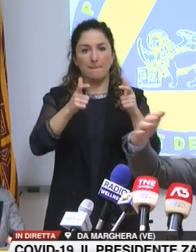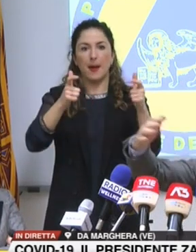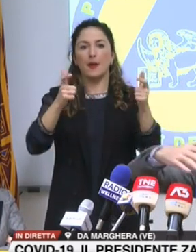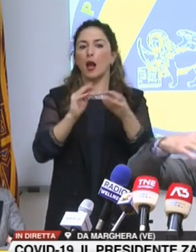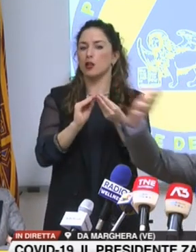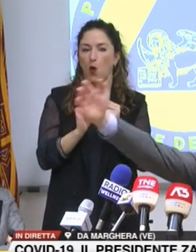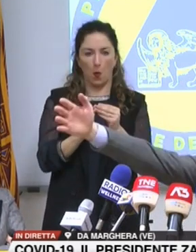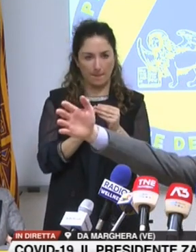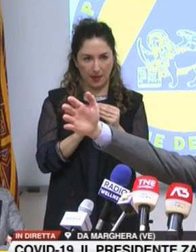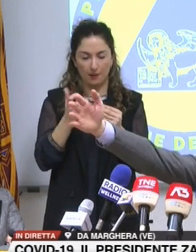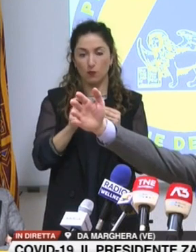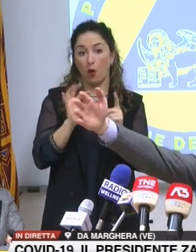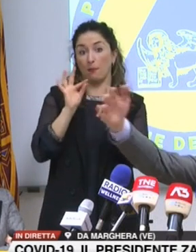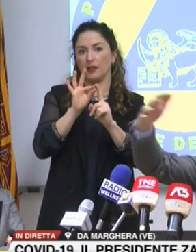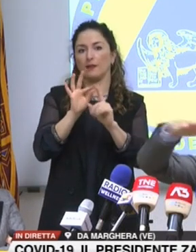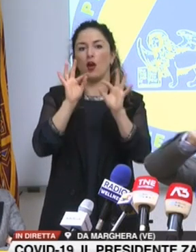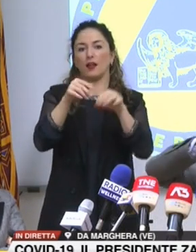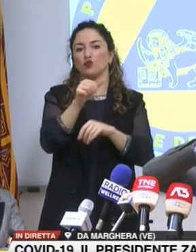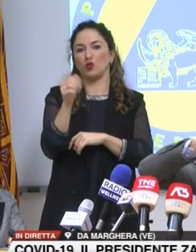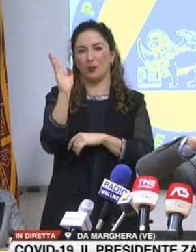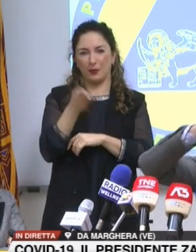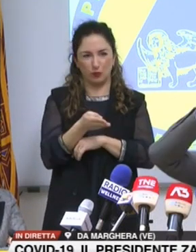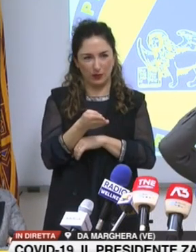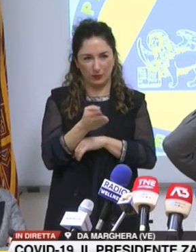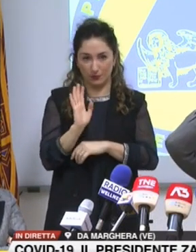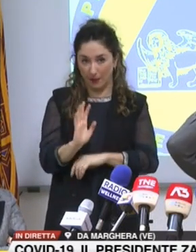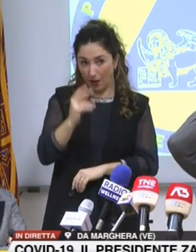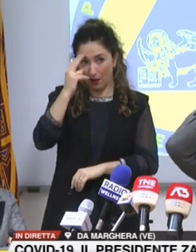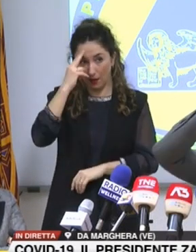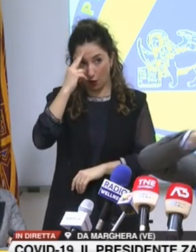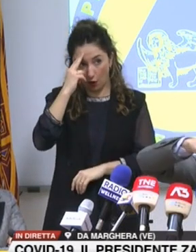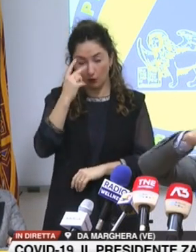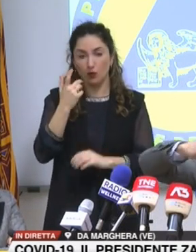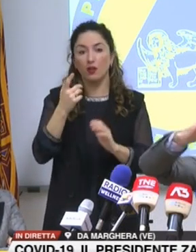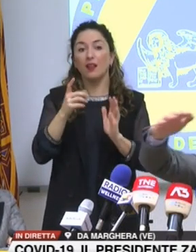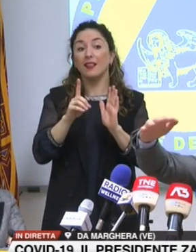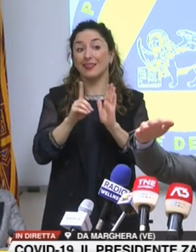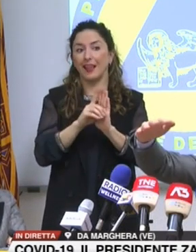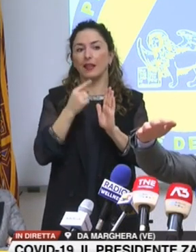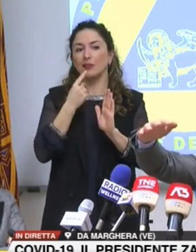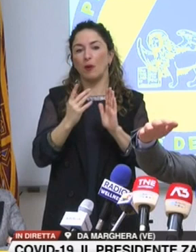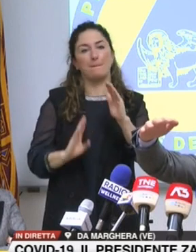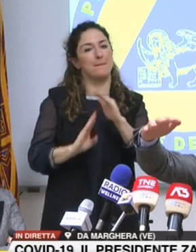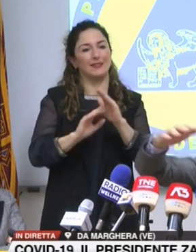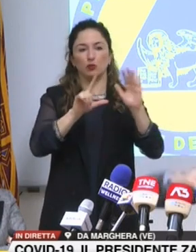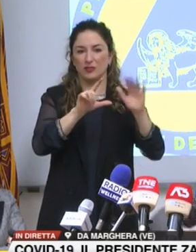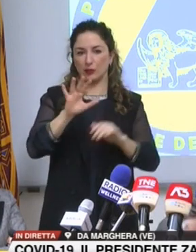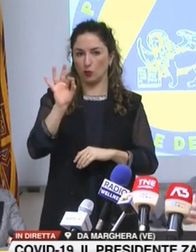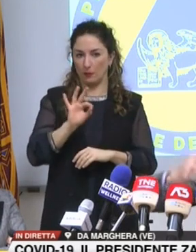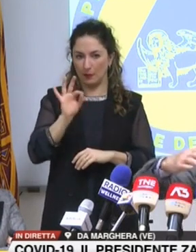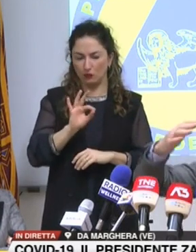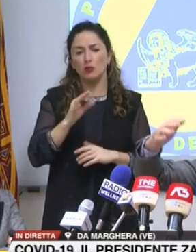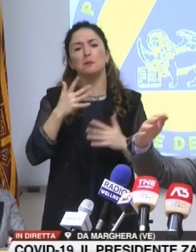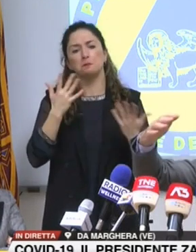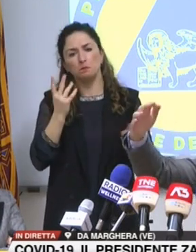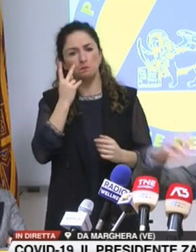perché la visione è quella di portarli al 100%, anche se ricordo che il decreto prevede massimo 75%. Però insomma